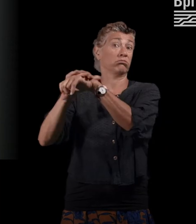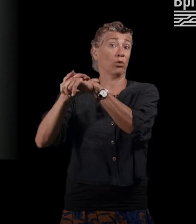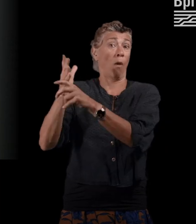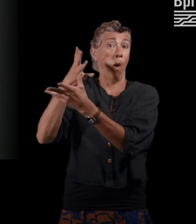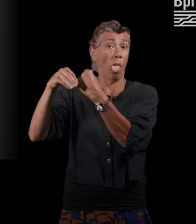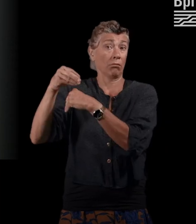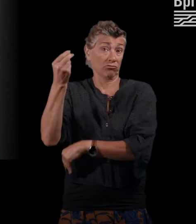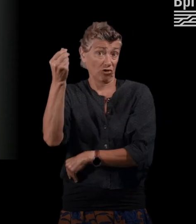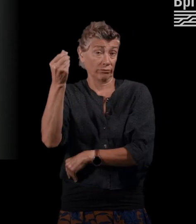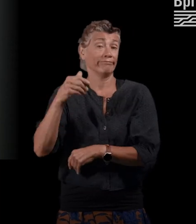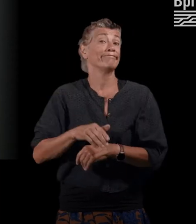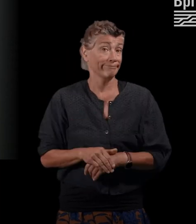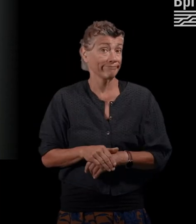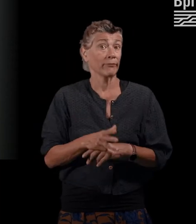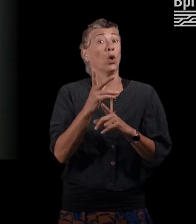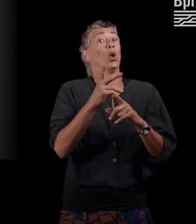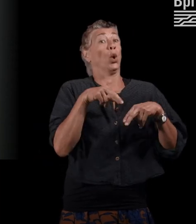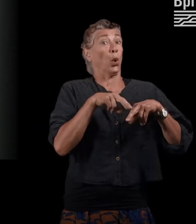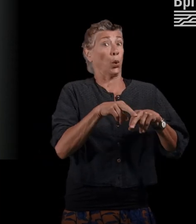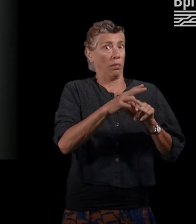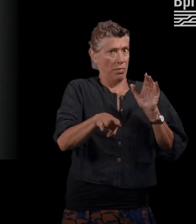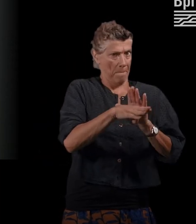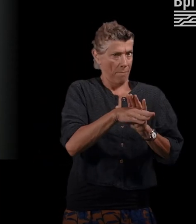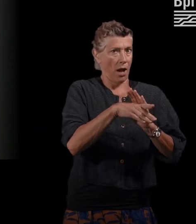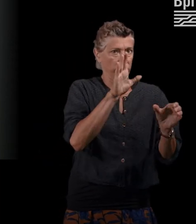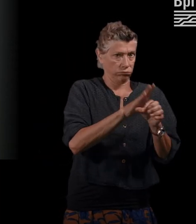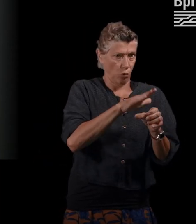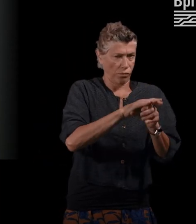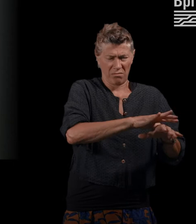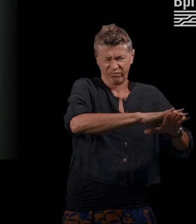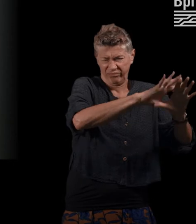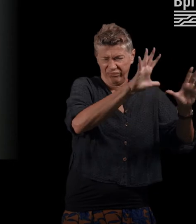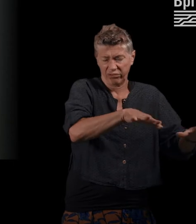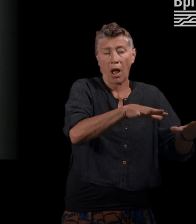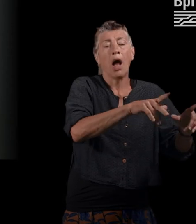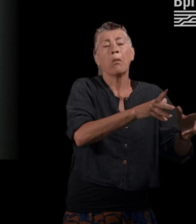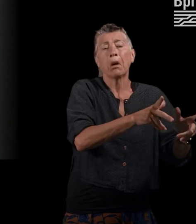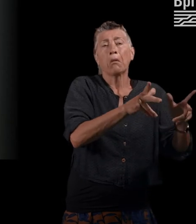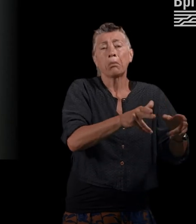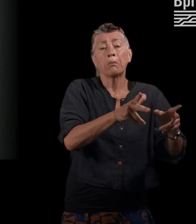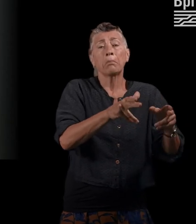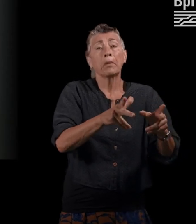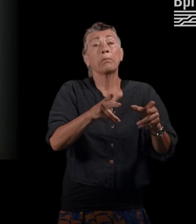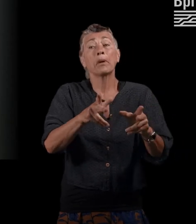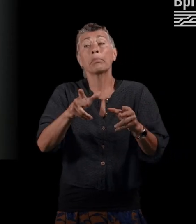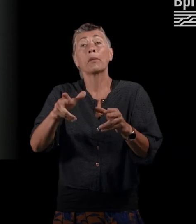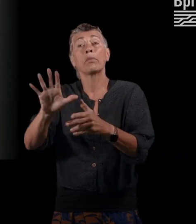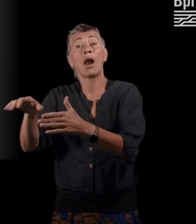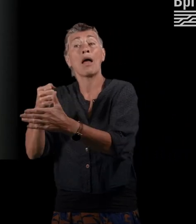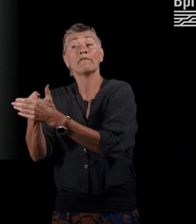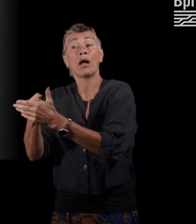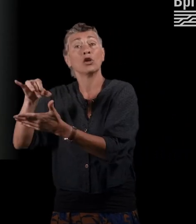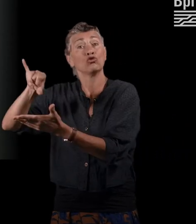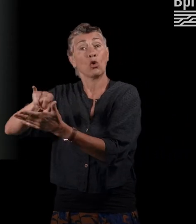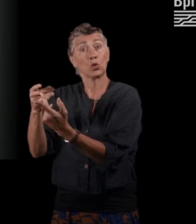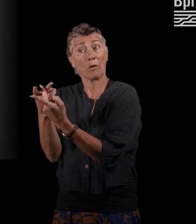une des conséquences de la corruption du système. Donc, la rue commence par cette décharge. Et puis, après toute une série d'étapes, elle se termine